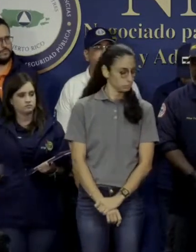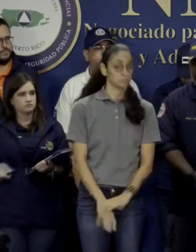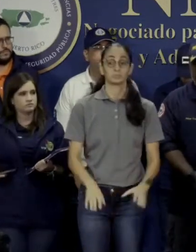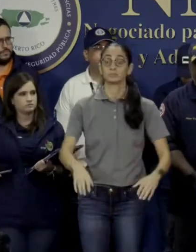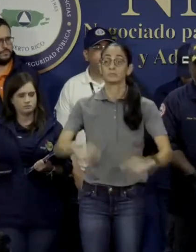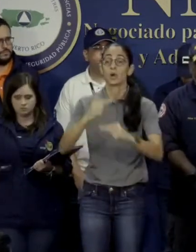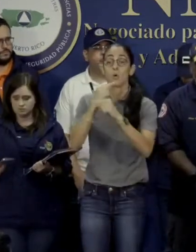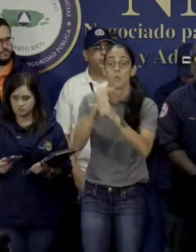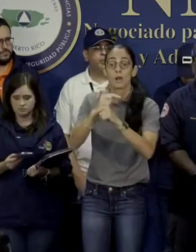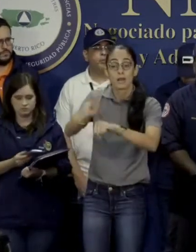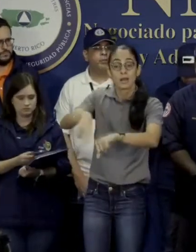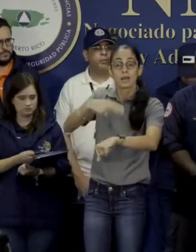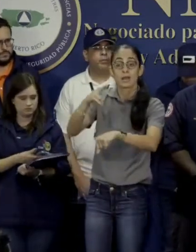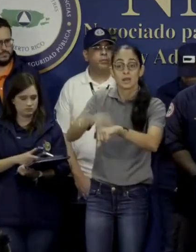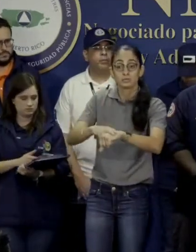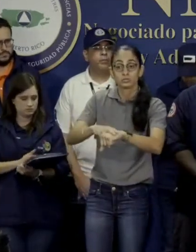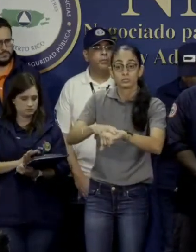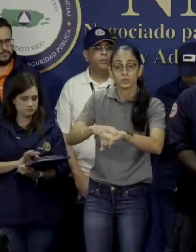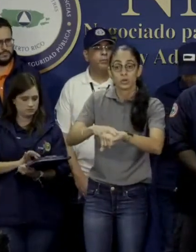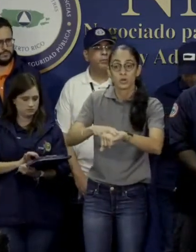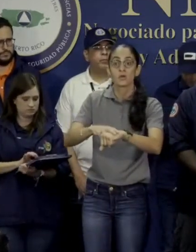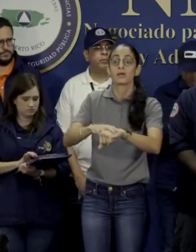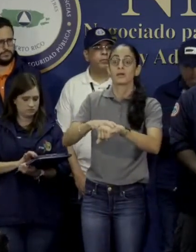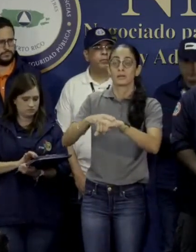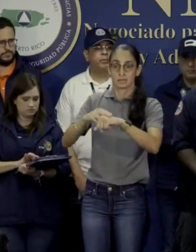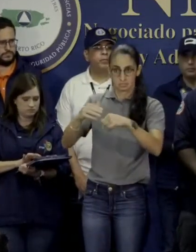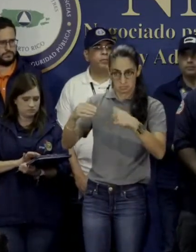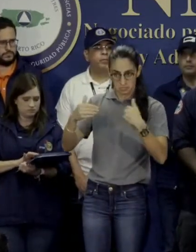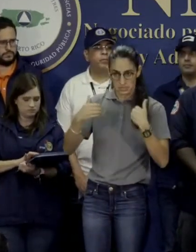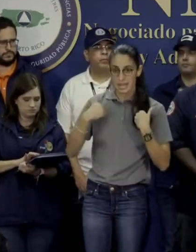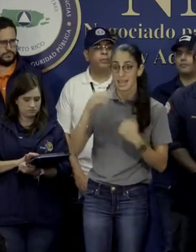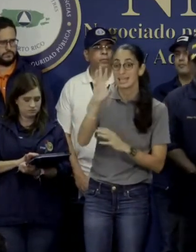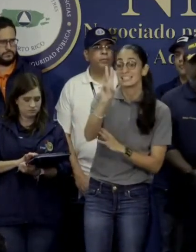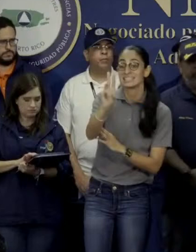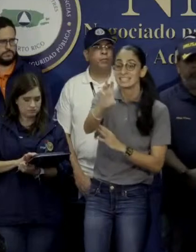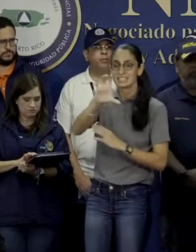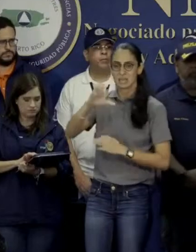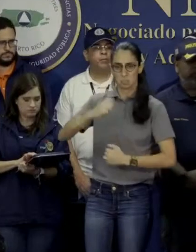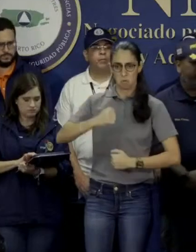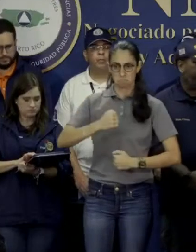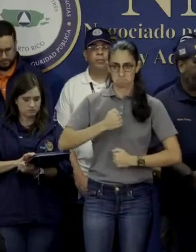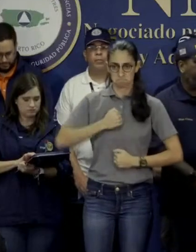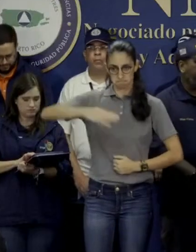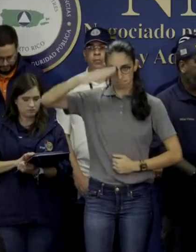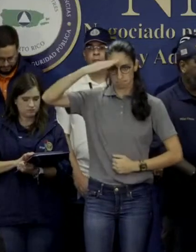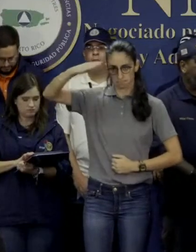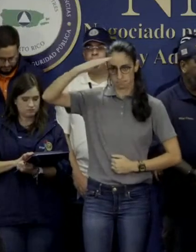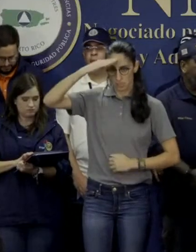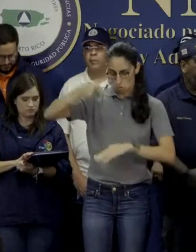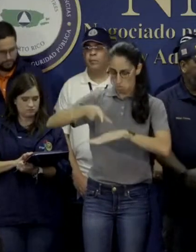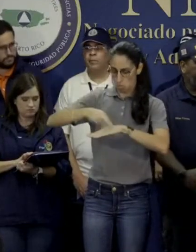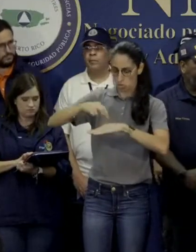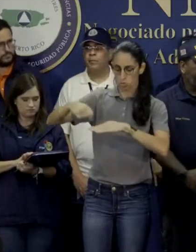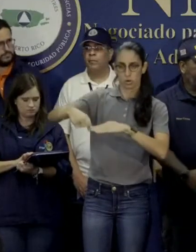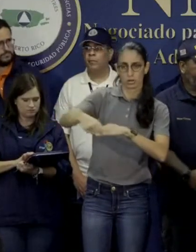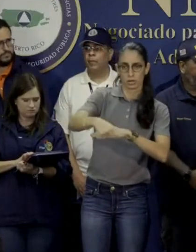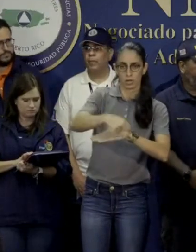La Guardia Nacional tiene activados a 600 soldados ciudadanos por todo Puerto